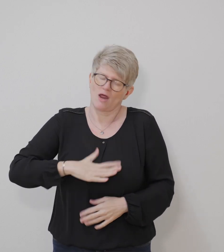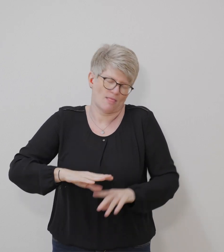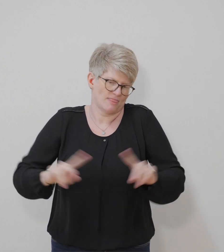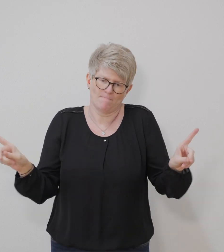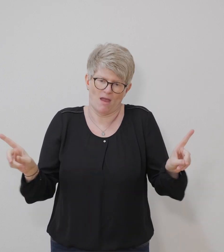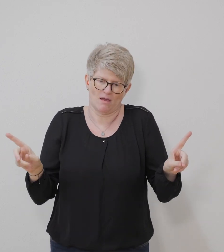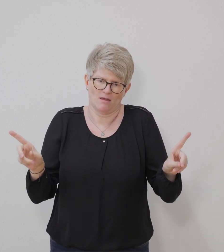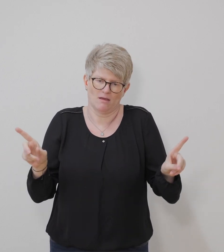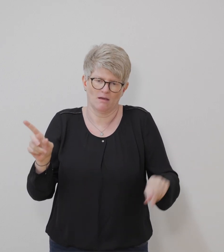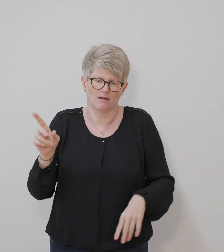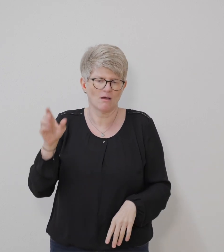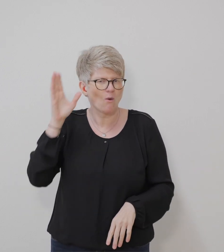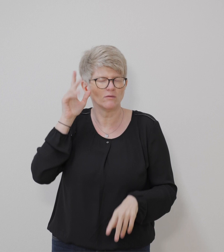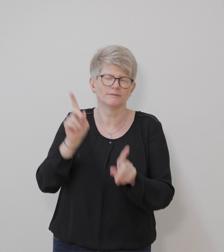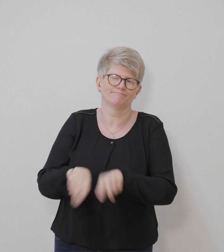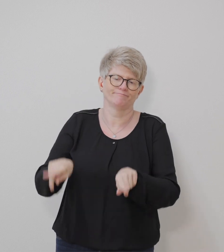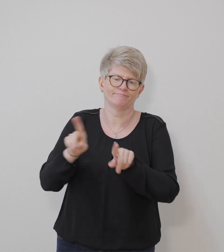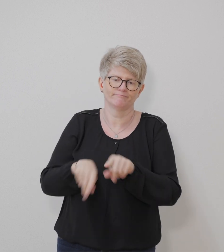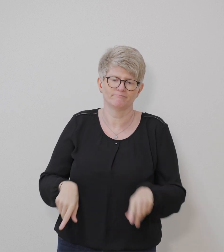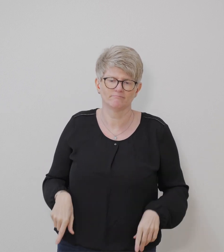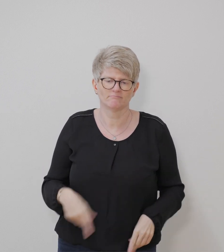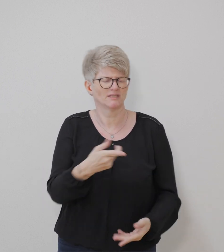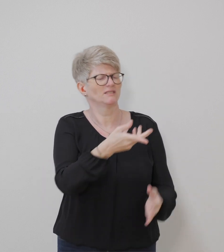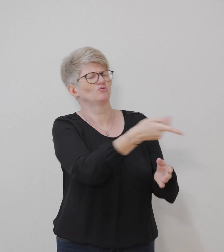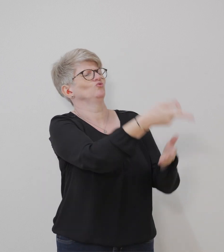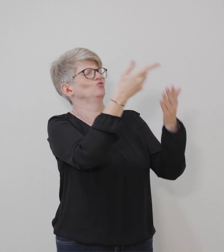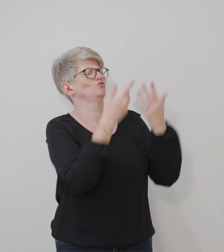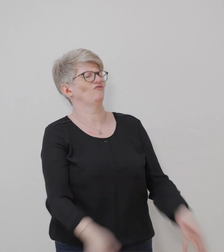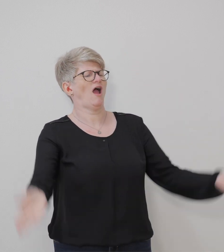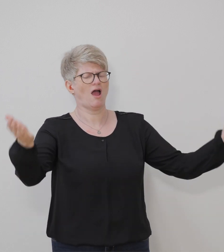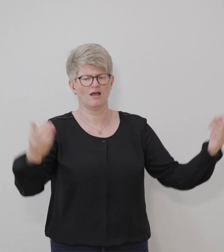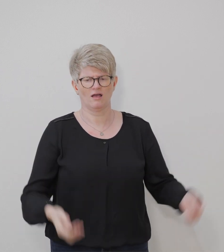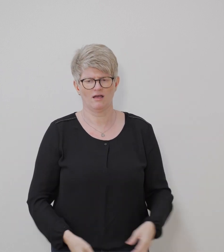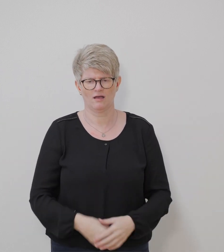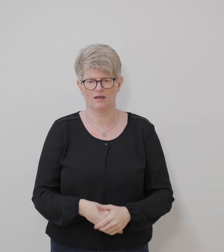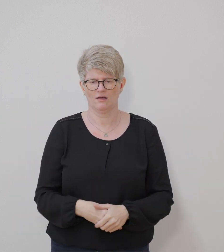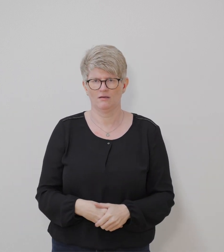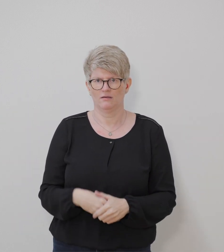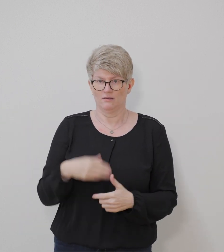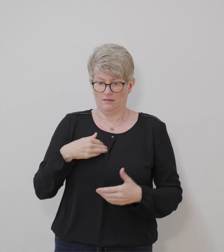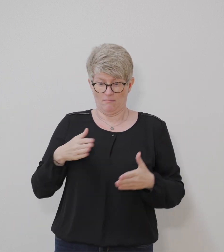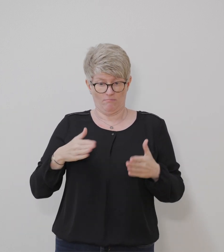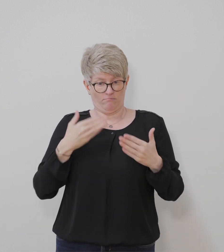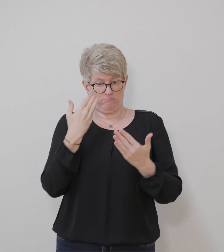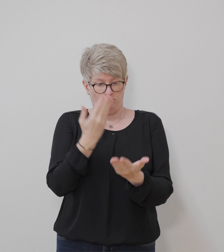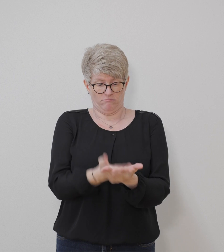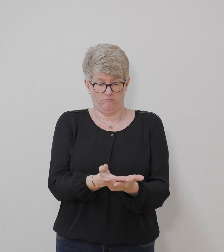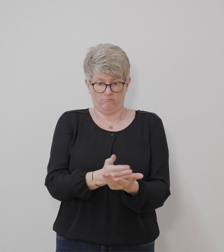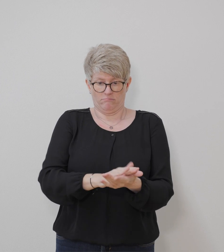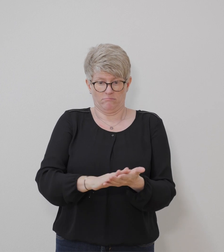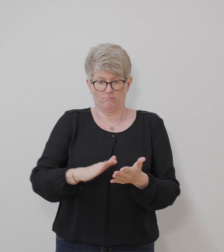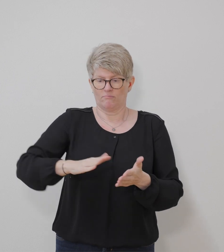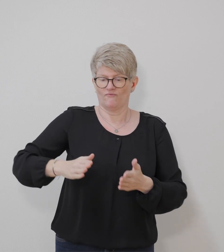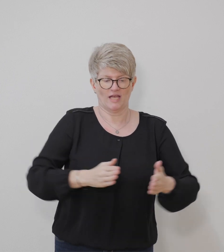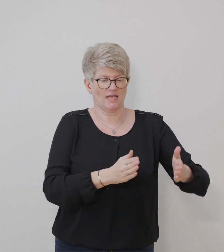an. Ich bin am Boden meines Weges. Niederlage, mein Ende, kein Halt